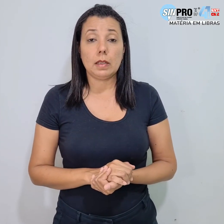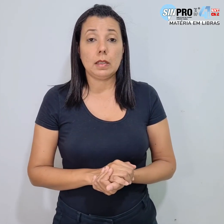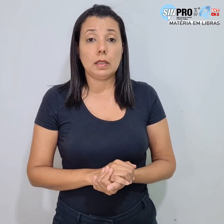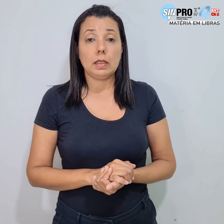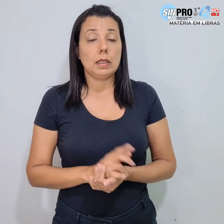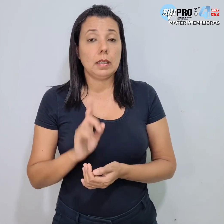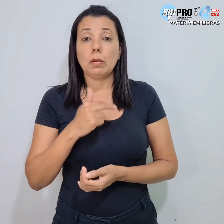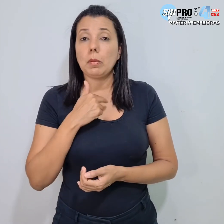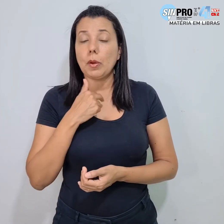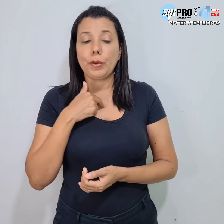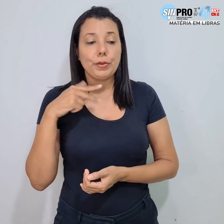sem vínculo permanente,